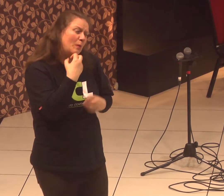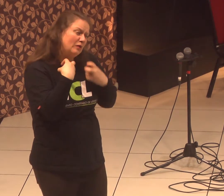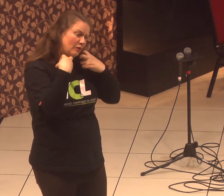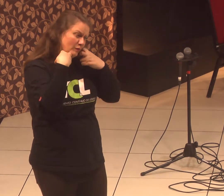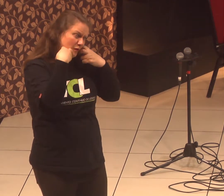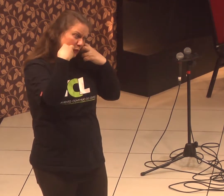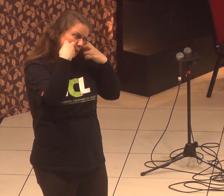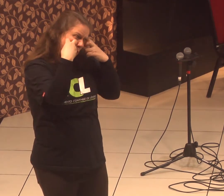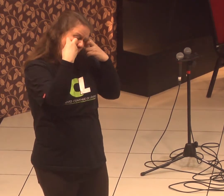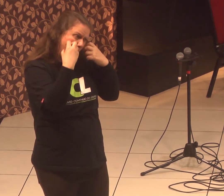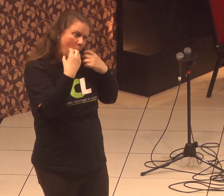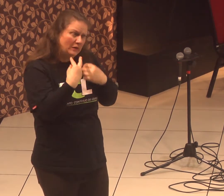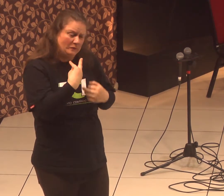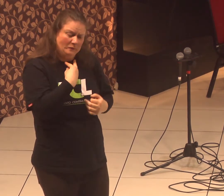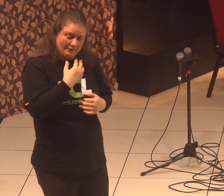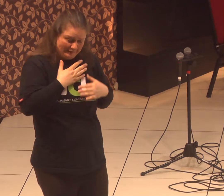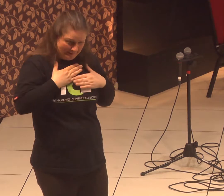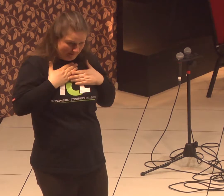gente tem que vencer essa vergonha.